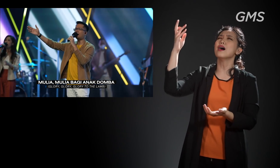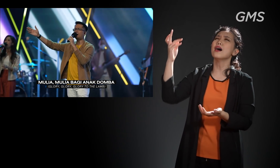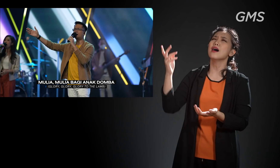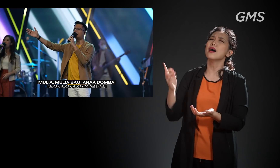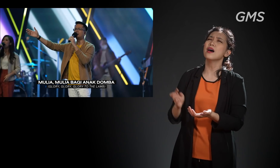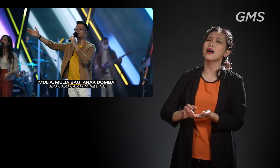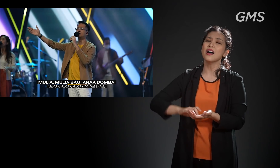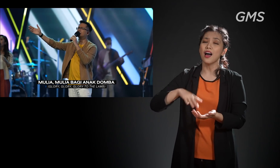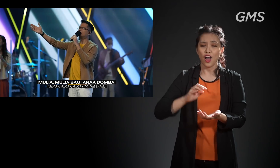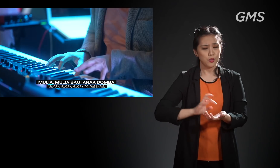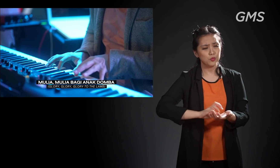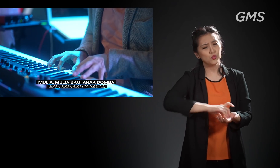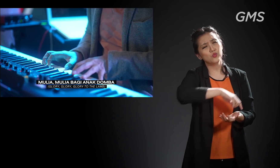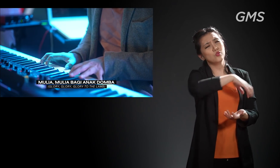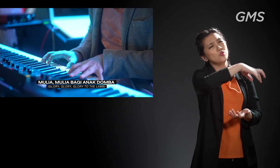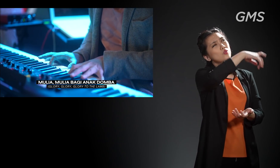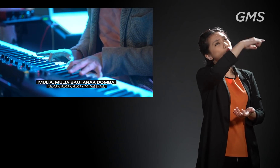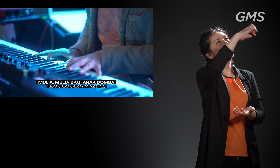Mulia,